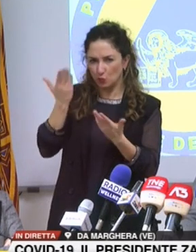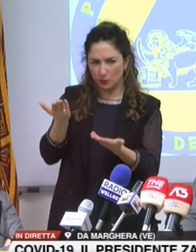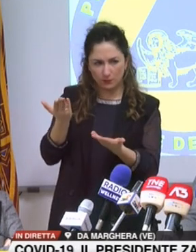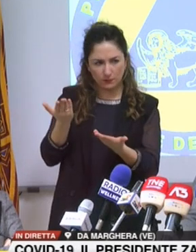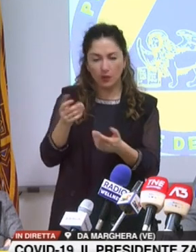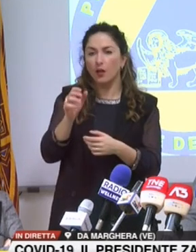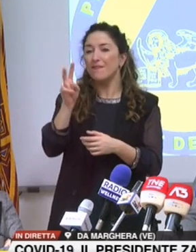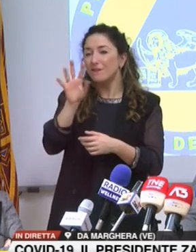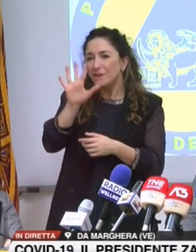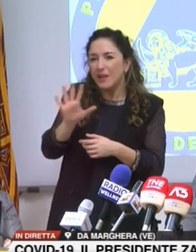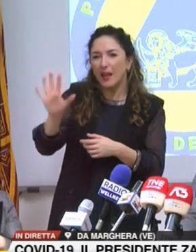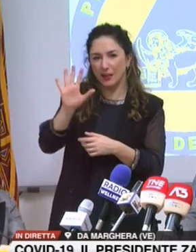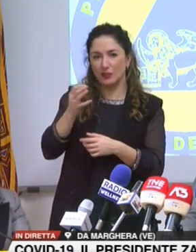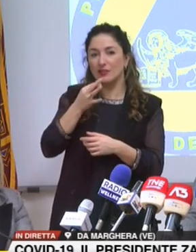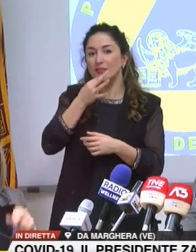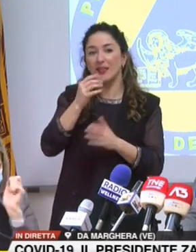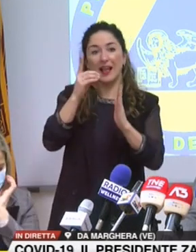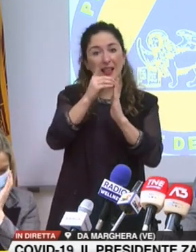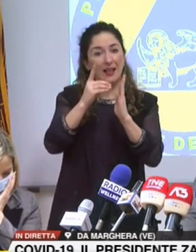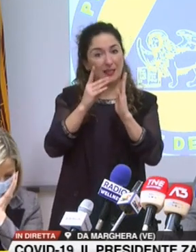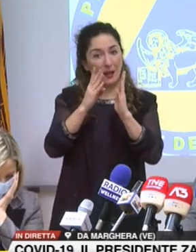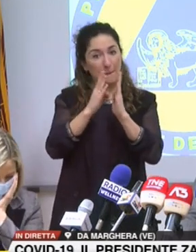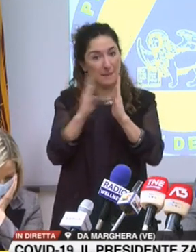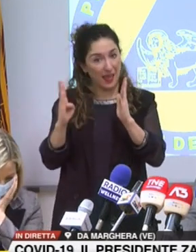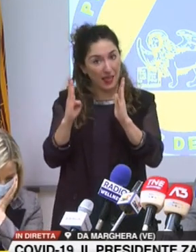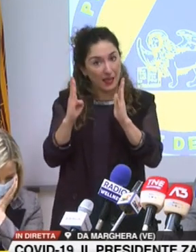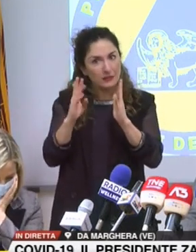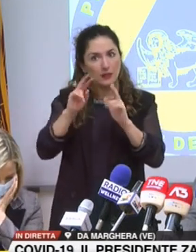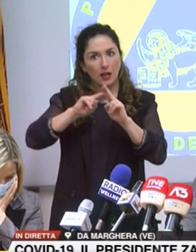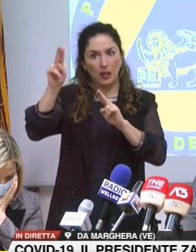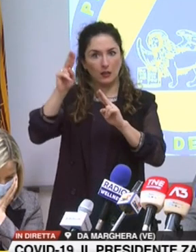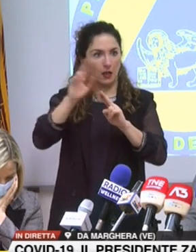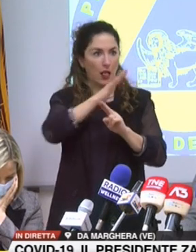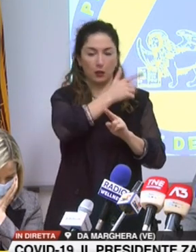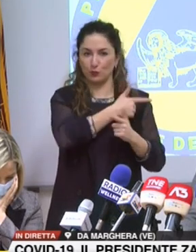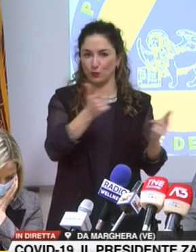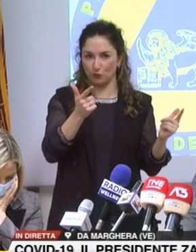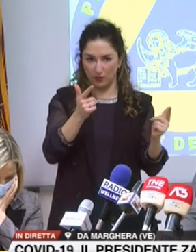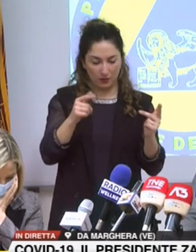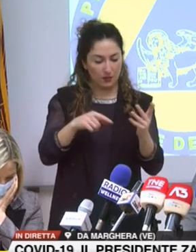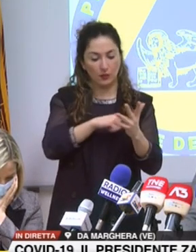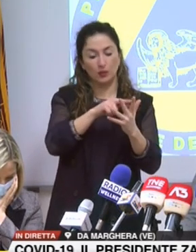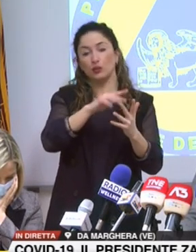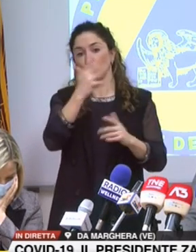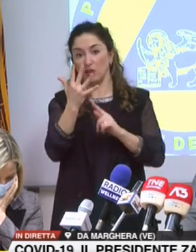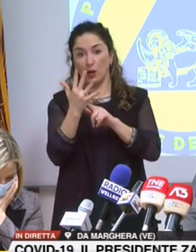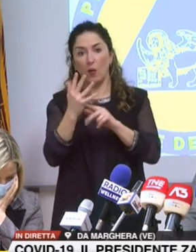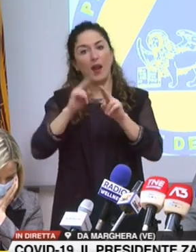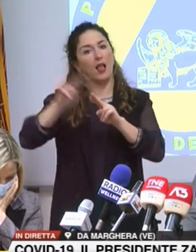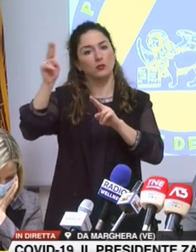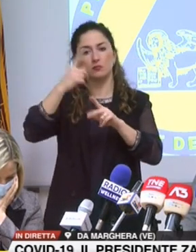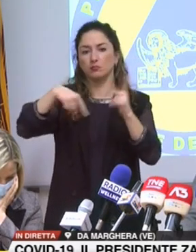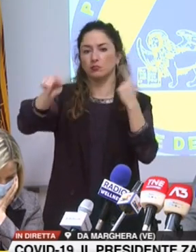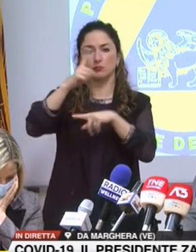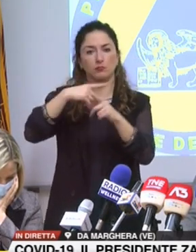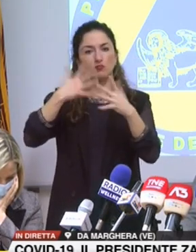tipicamente venete vuol dire che nel database nazionale non c'è traccia, e poi 5 che sono nel database nazionale e circolanti in